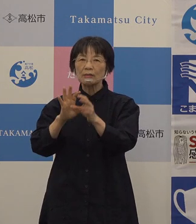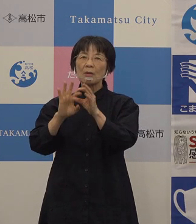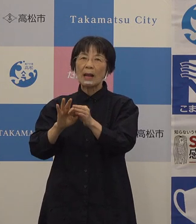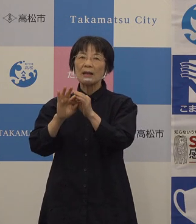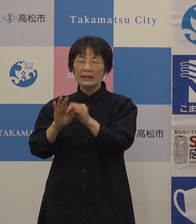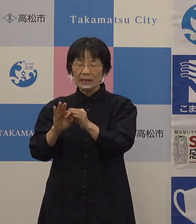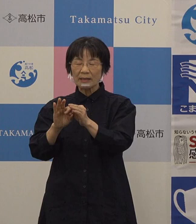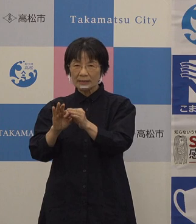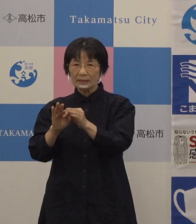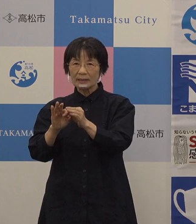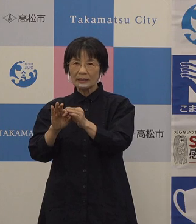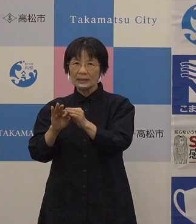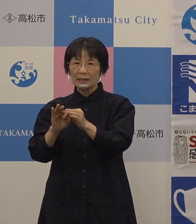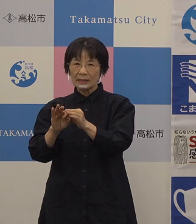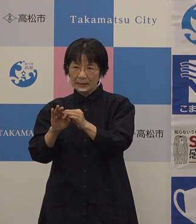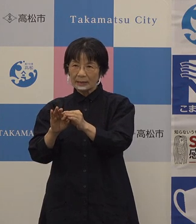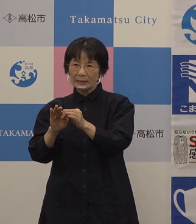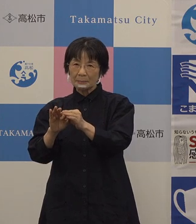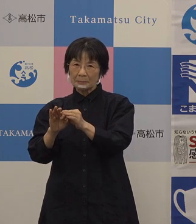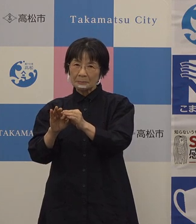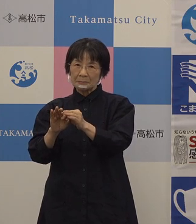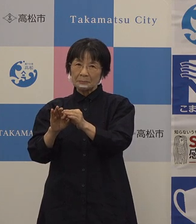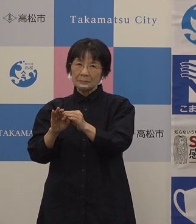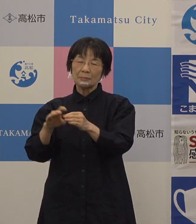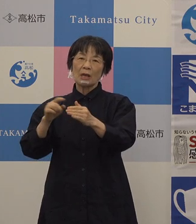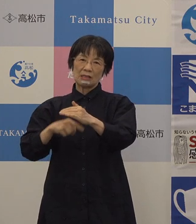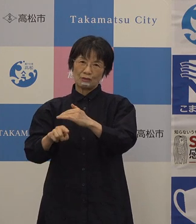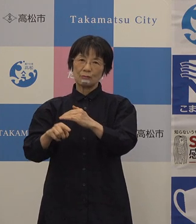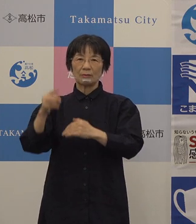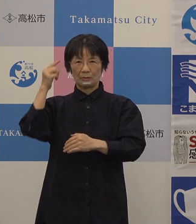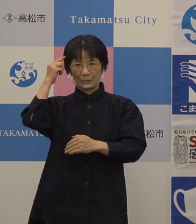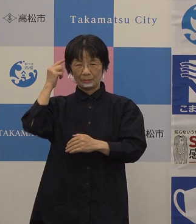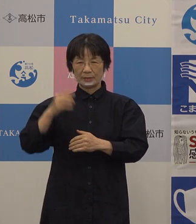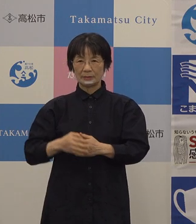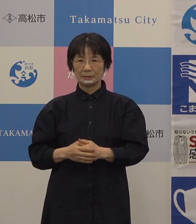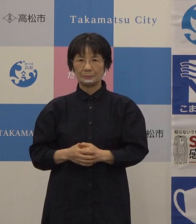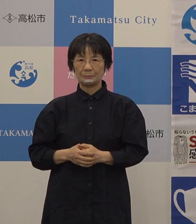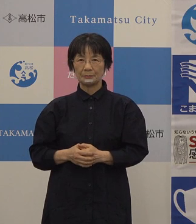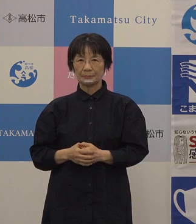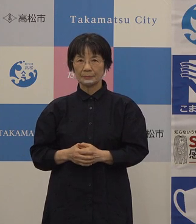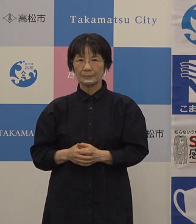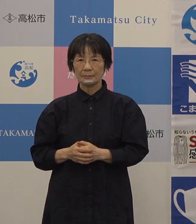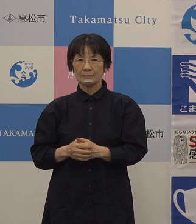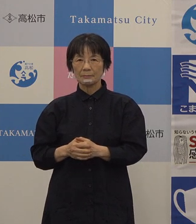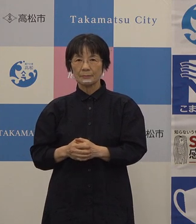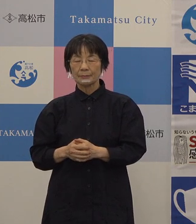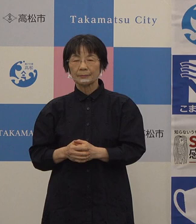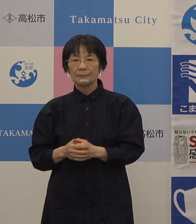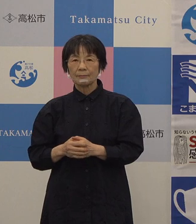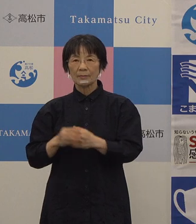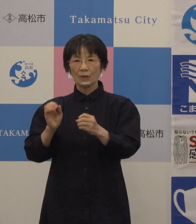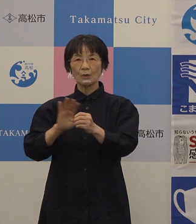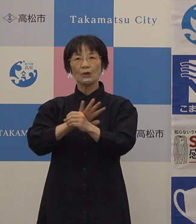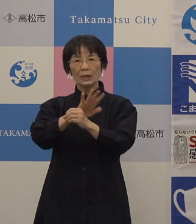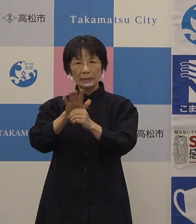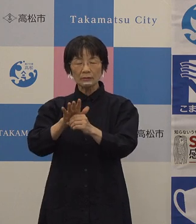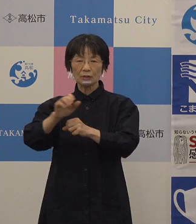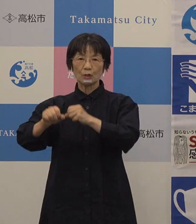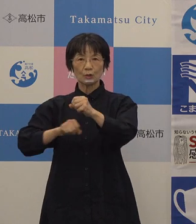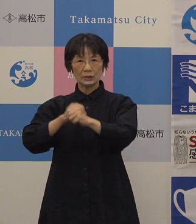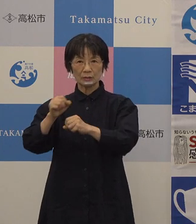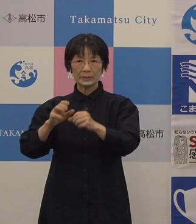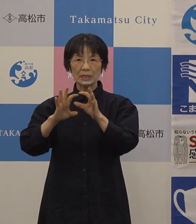が低下しているというふうに推測をされるところでございます。新型コロナウイルス感染症に関する取り組みに関しまし